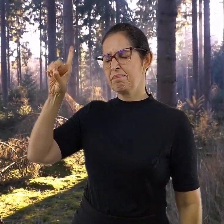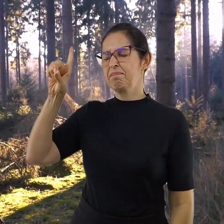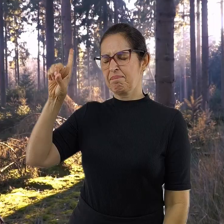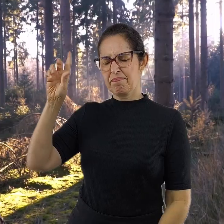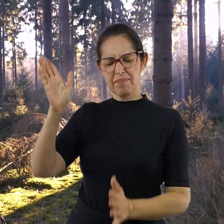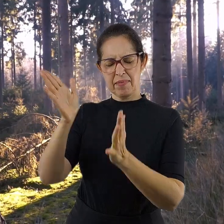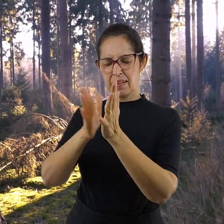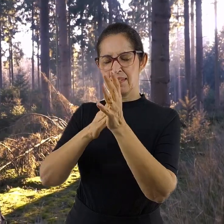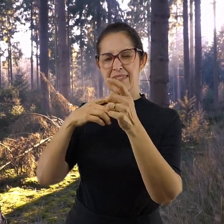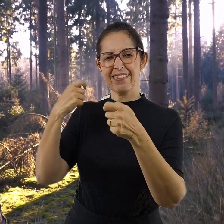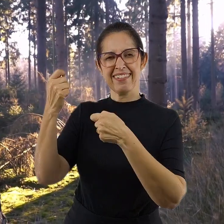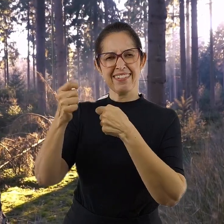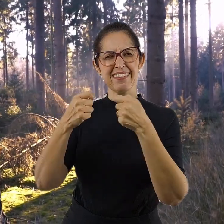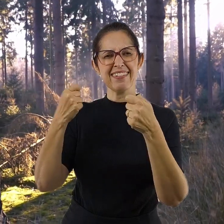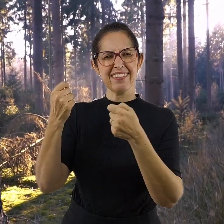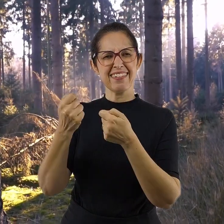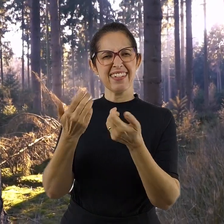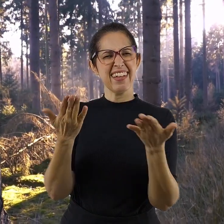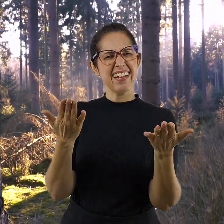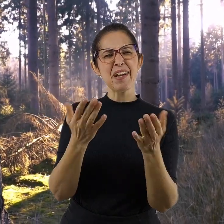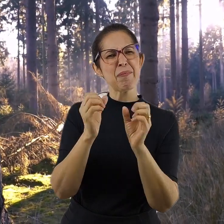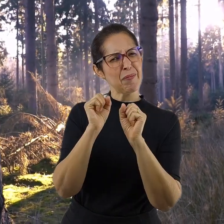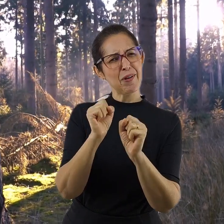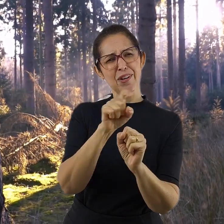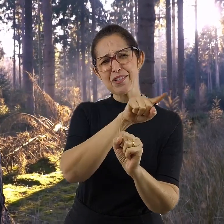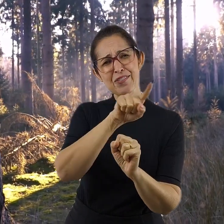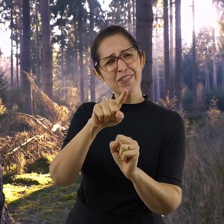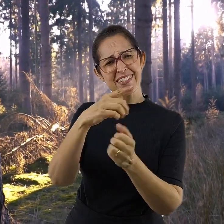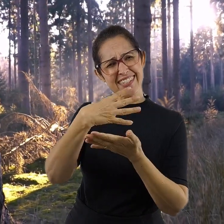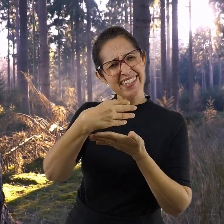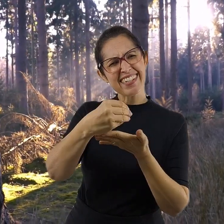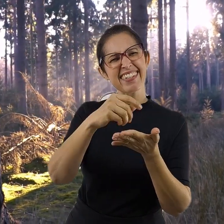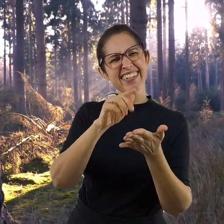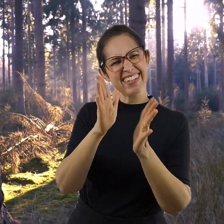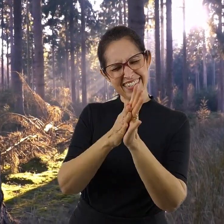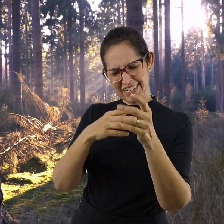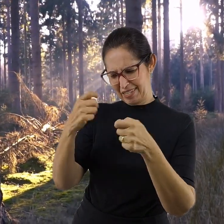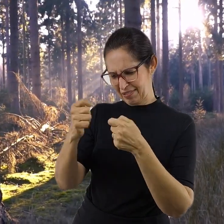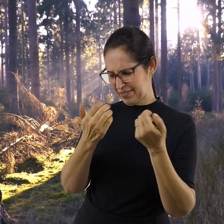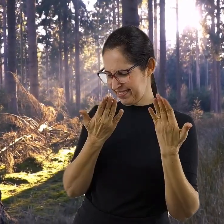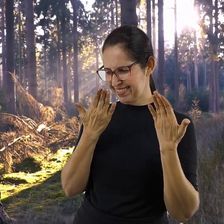Deixo-lhe nais. A igreja louvando o Senhor.